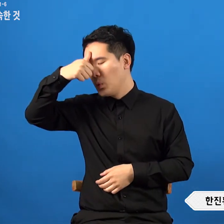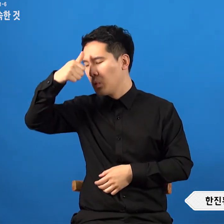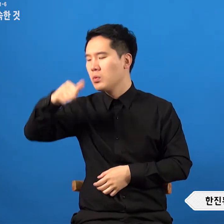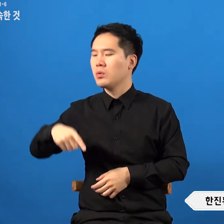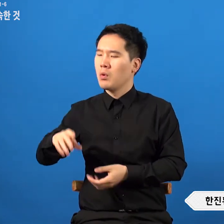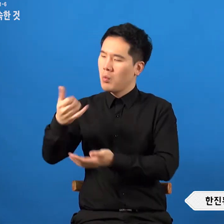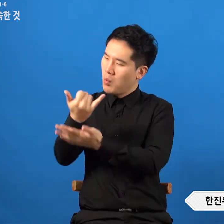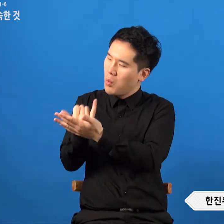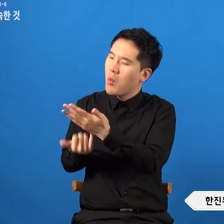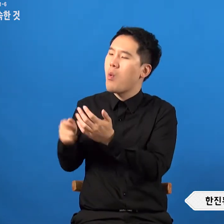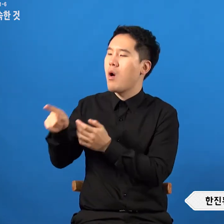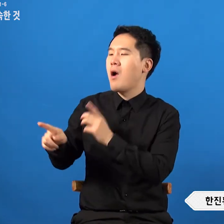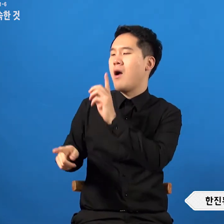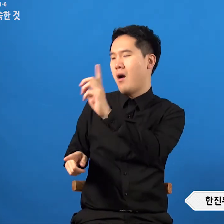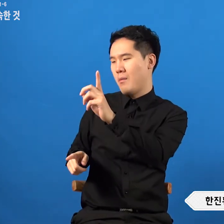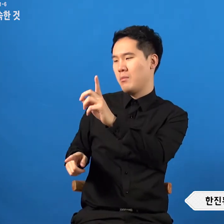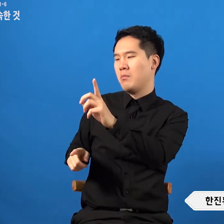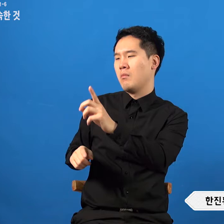수 있다는데 한 달,